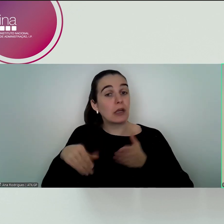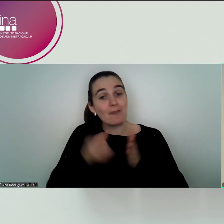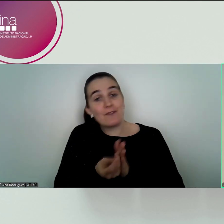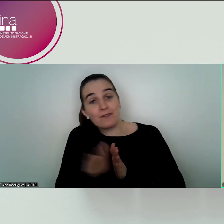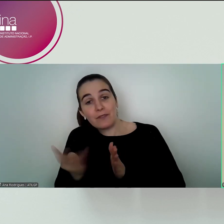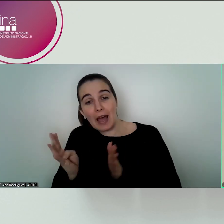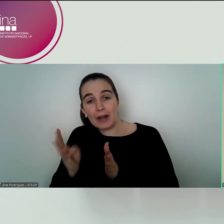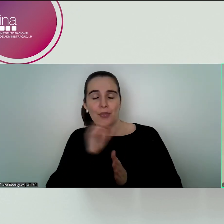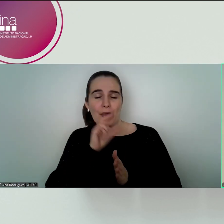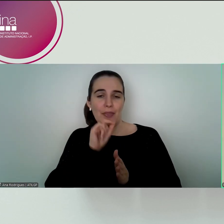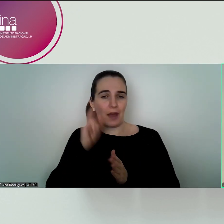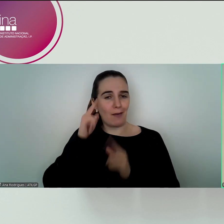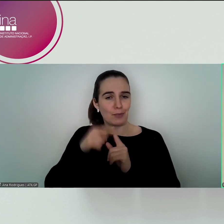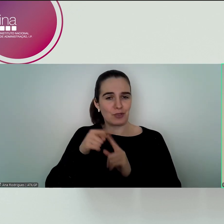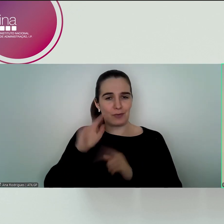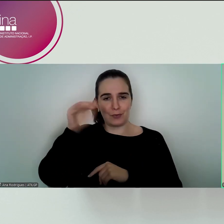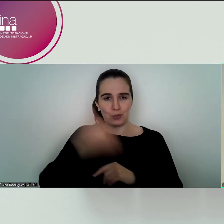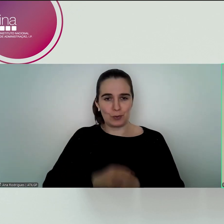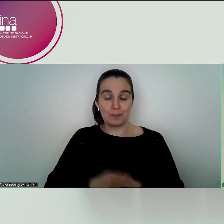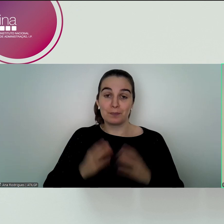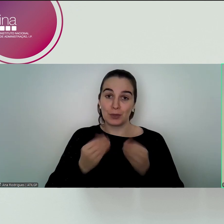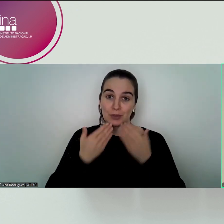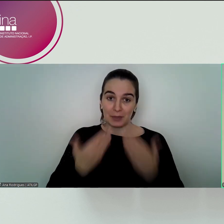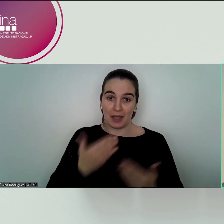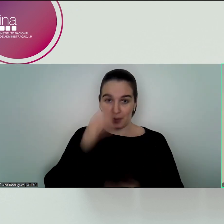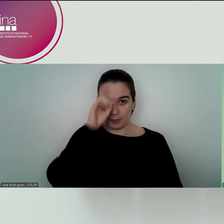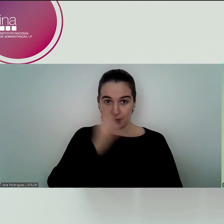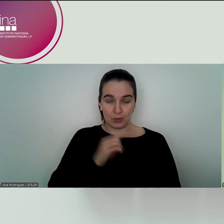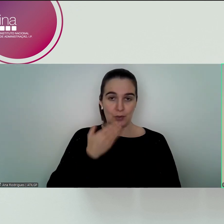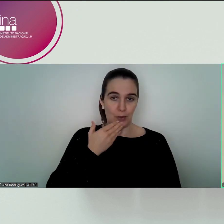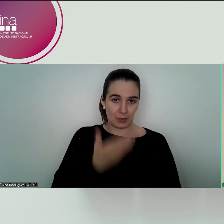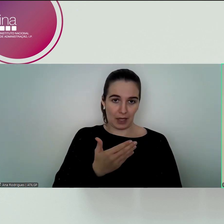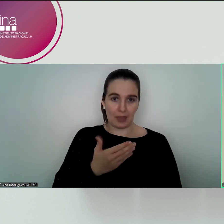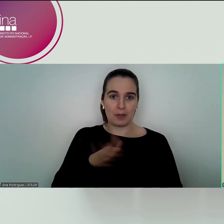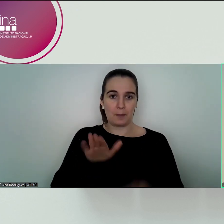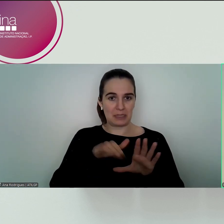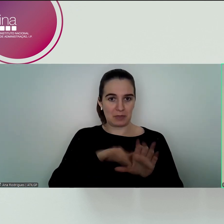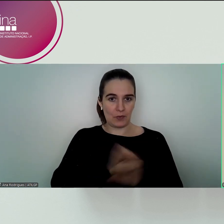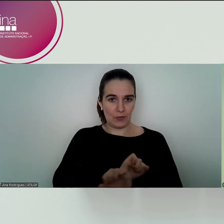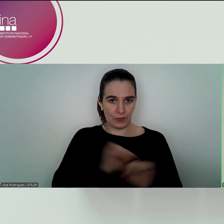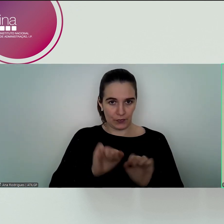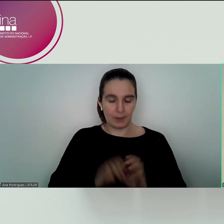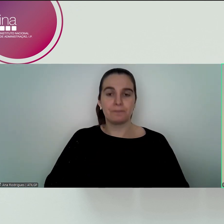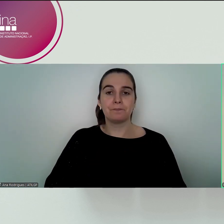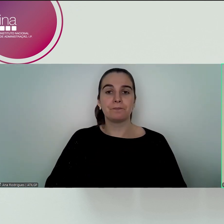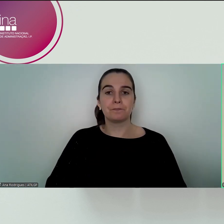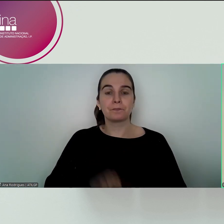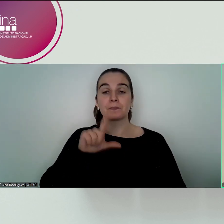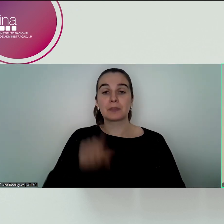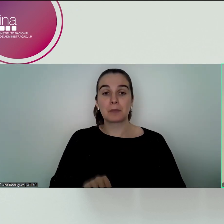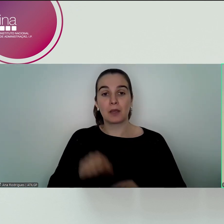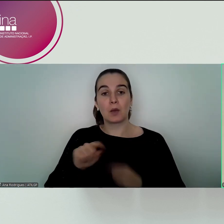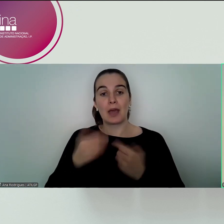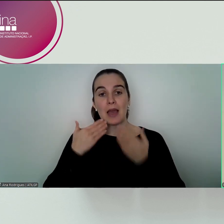em termos futuros nesta matéria. Senhora professora, muito obrigado uma vez mais pela sua intervenção. Deixar aqui uma nota também